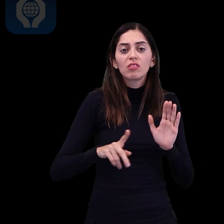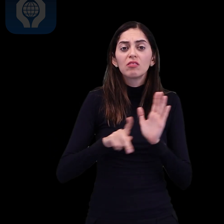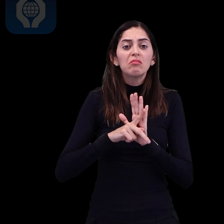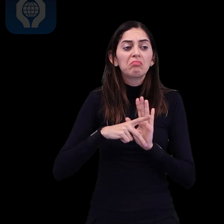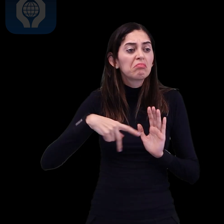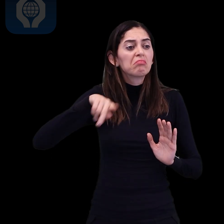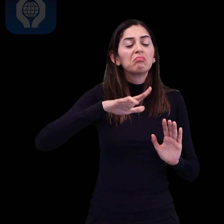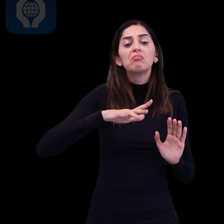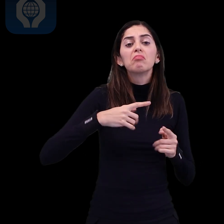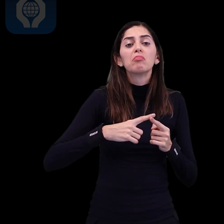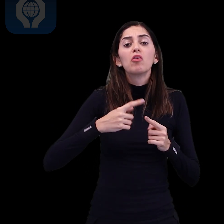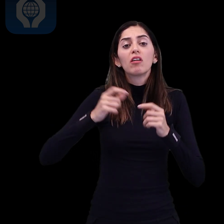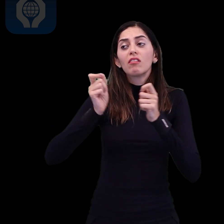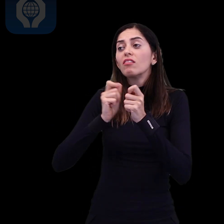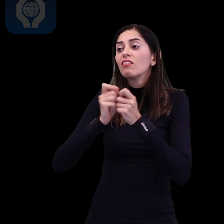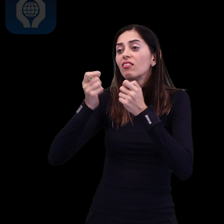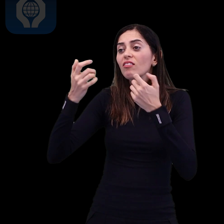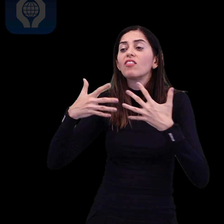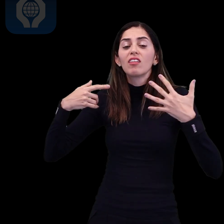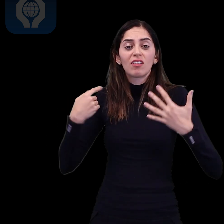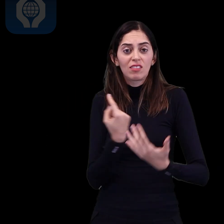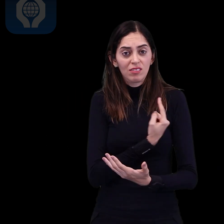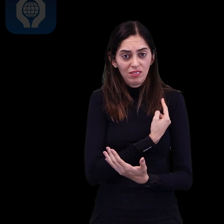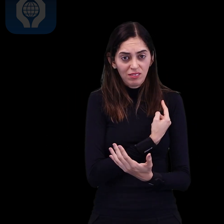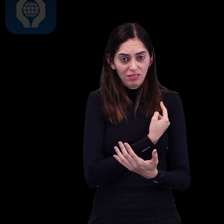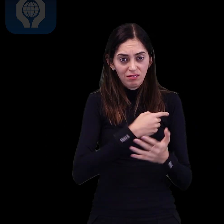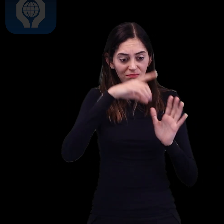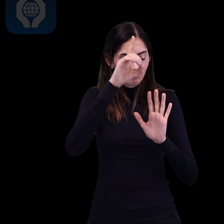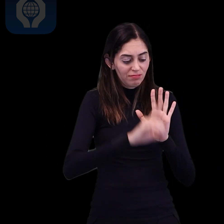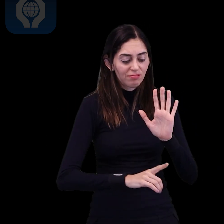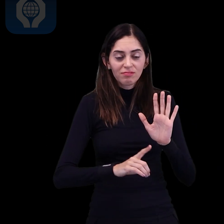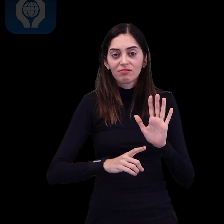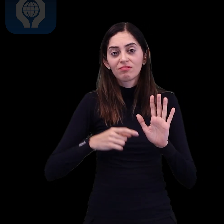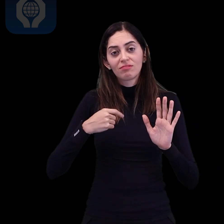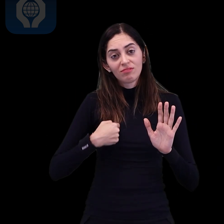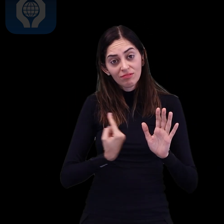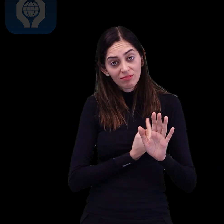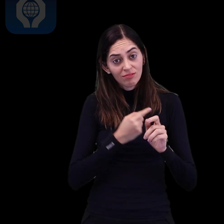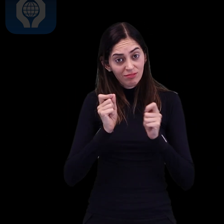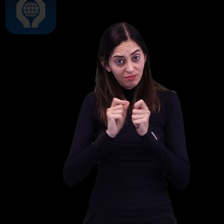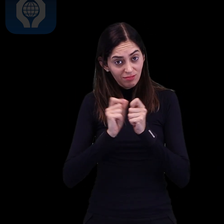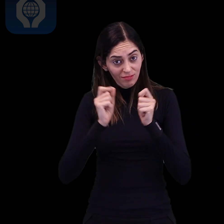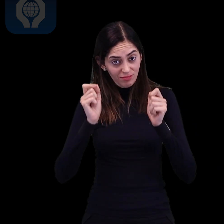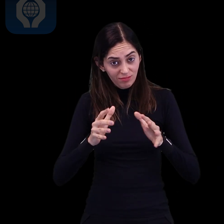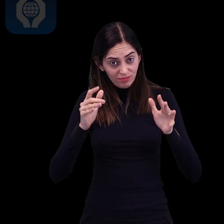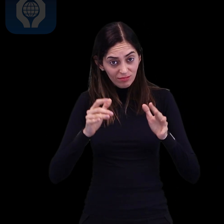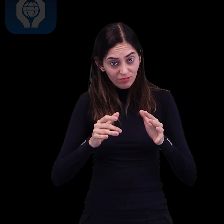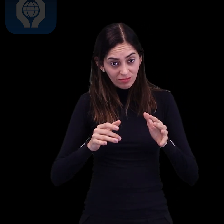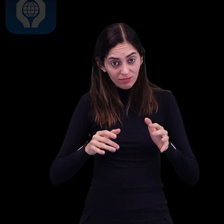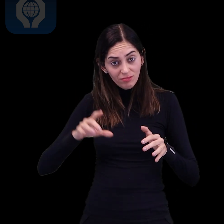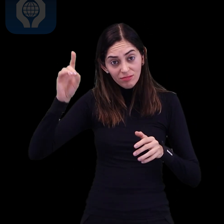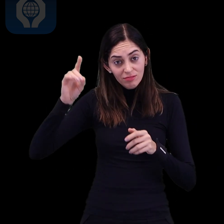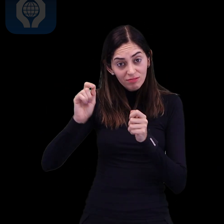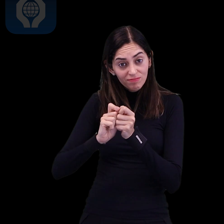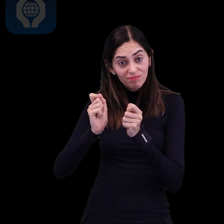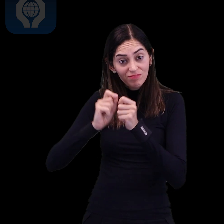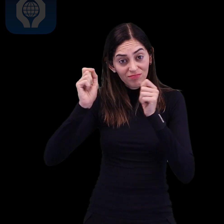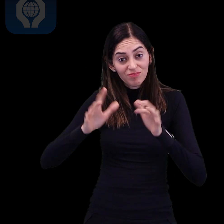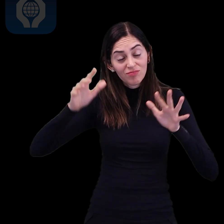e com todas as outras coisas que criou. Ele tem o direito de nos dizer o que fazer. Deus criou Adão, portanto